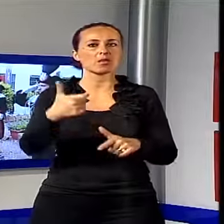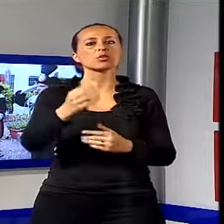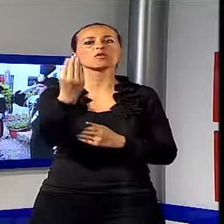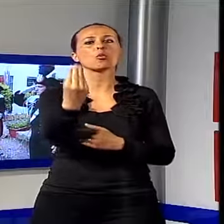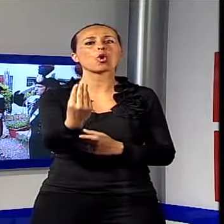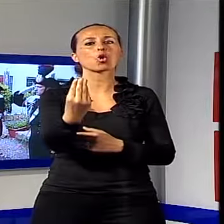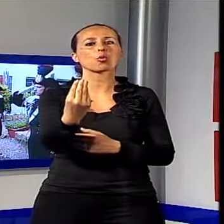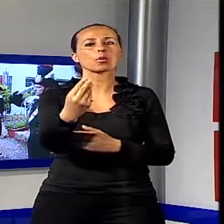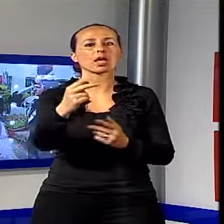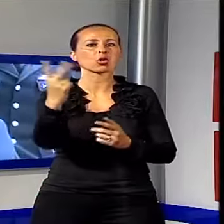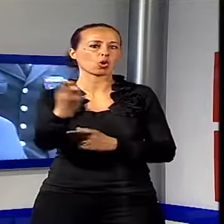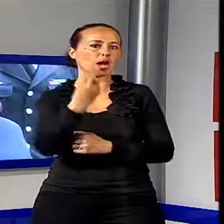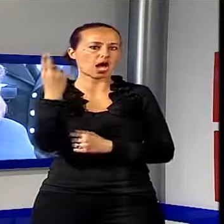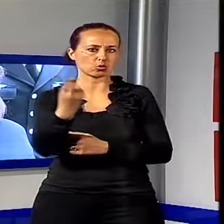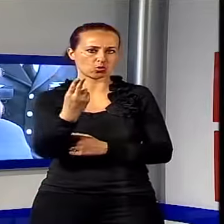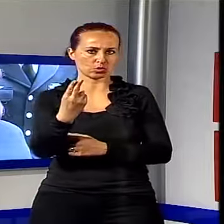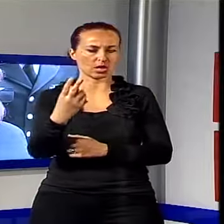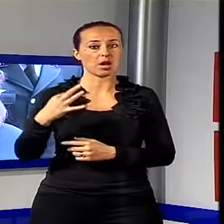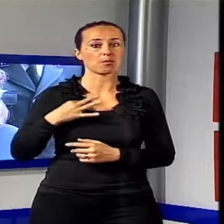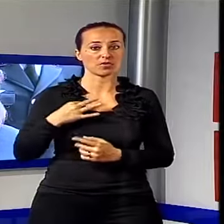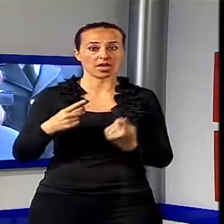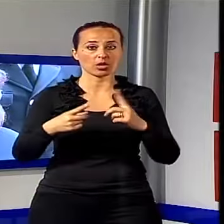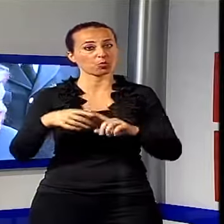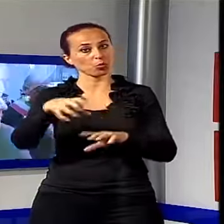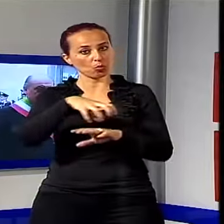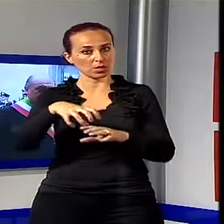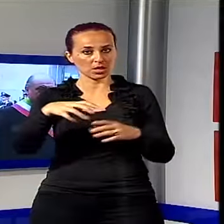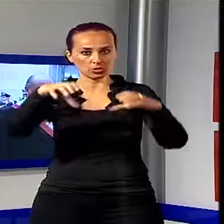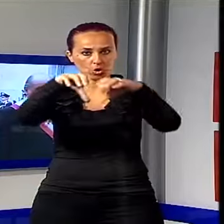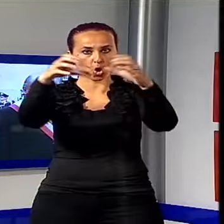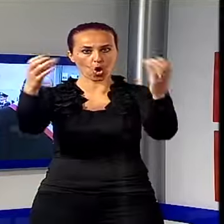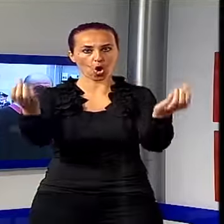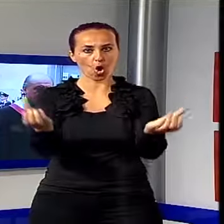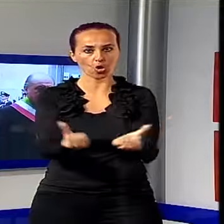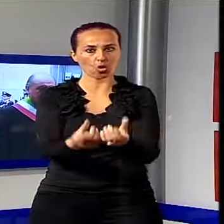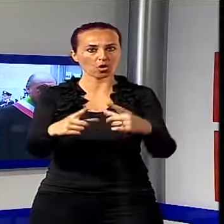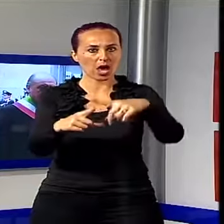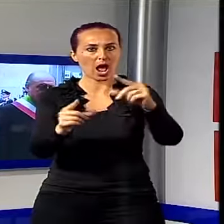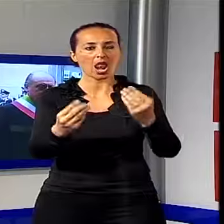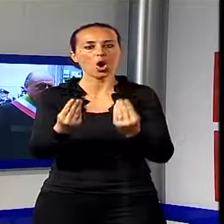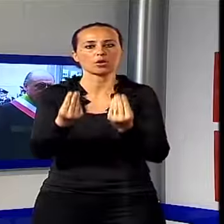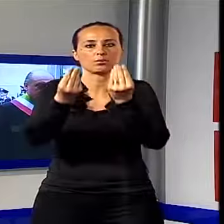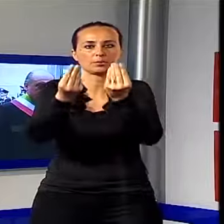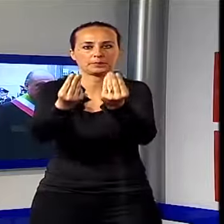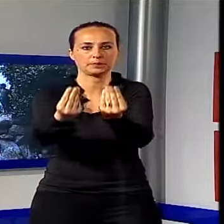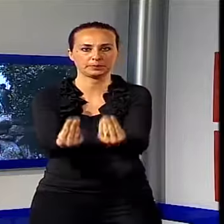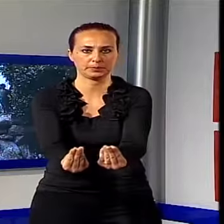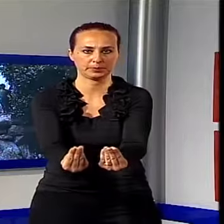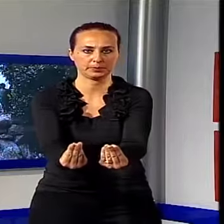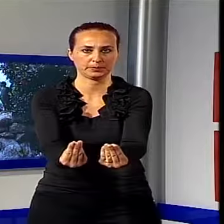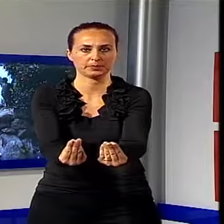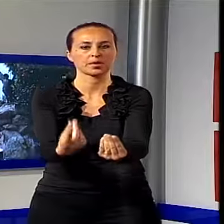Il prefetto Cagliostro e il ministro Giannini hanno deposto una corona d'alloro ai piedi della statua, chiudendo le